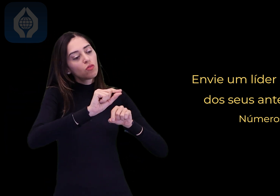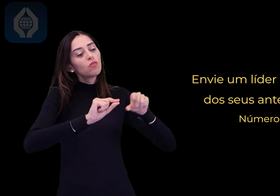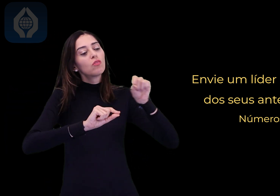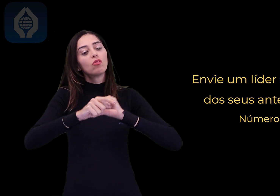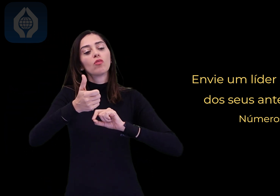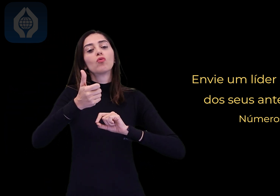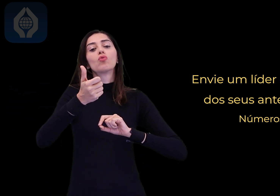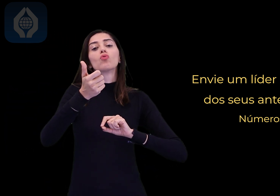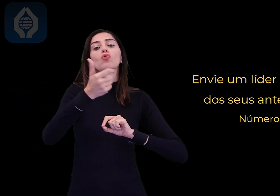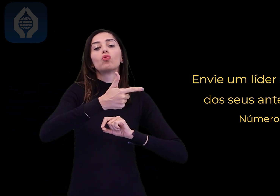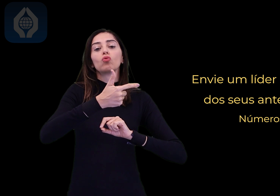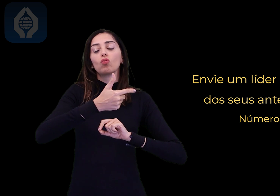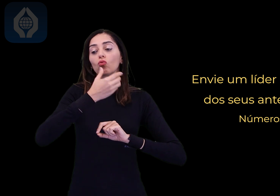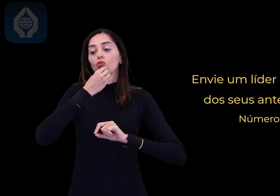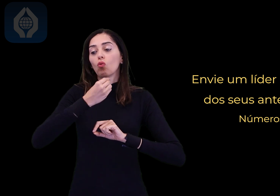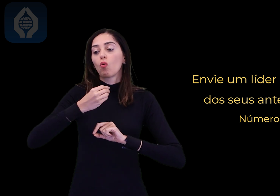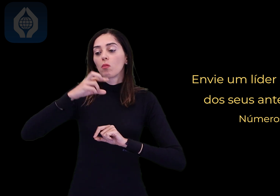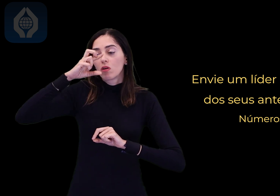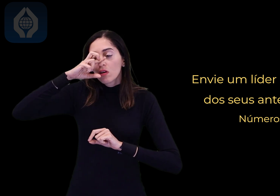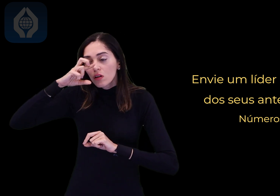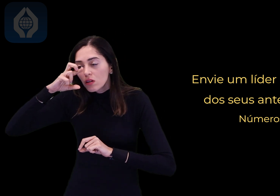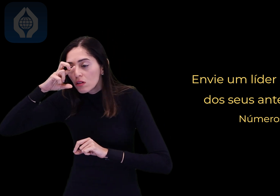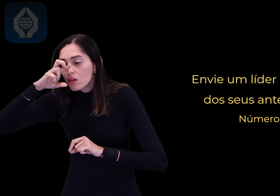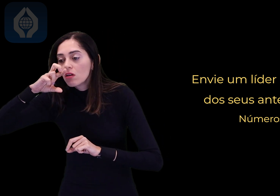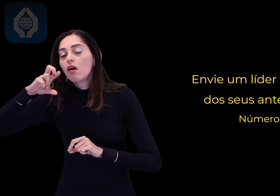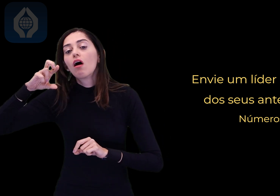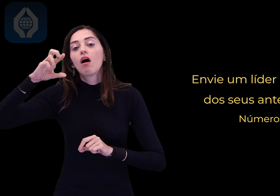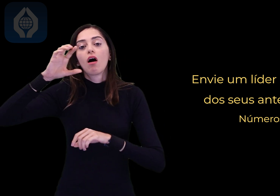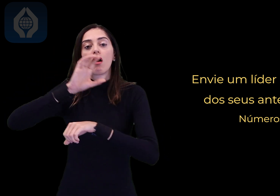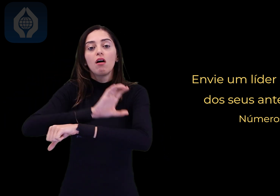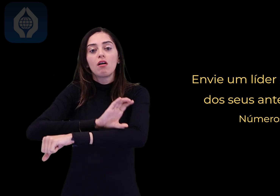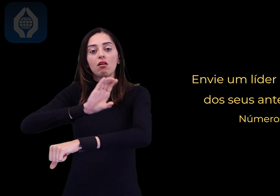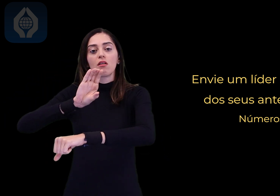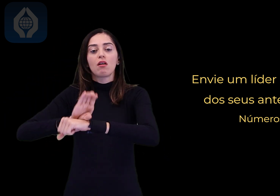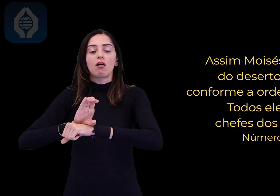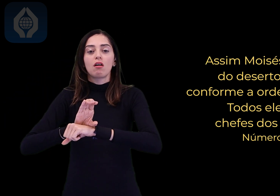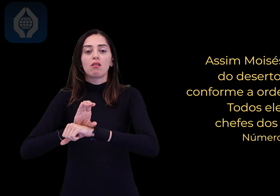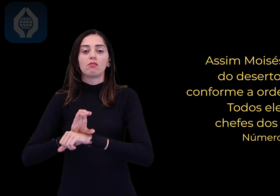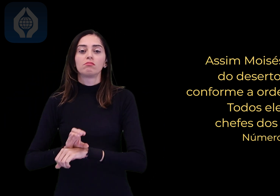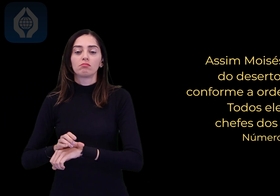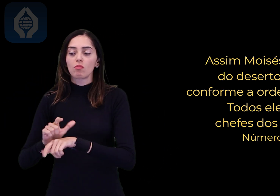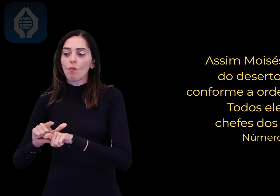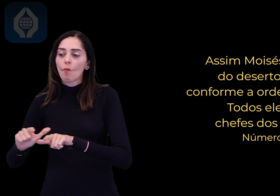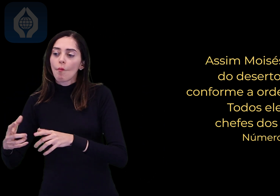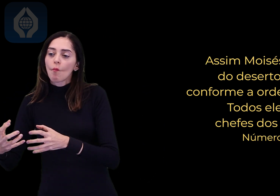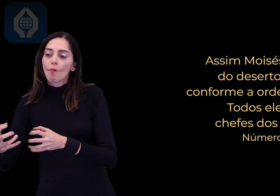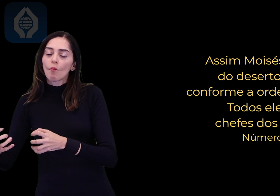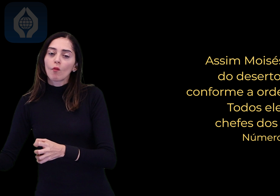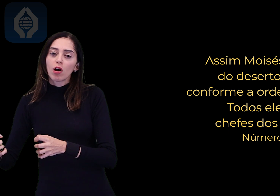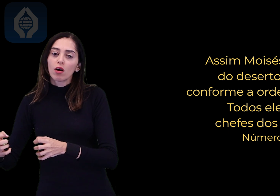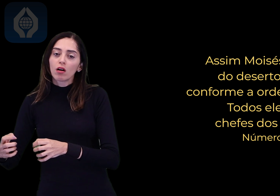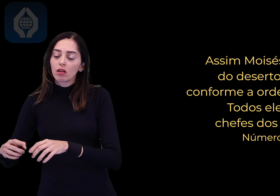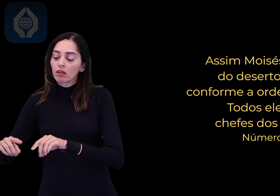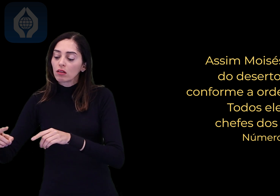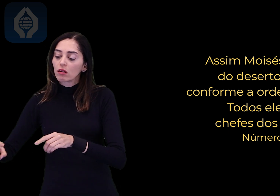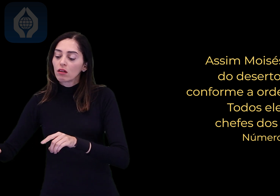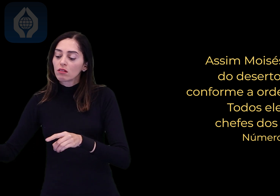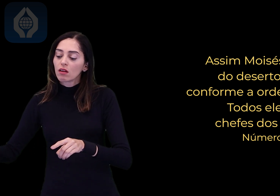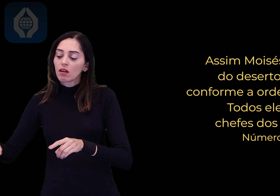12 homens para espiarem a terra e o povo que habitava nela. Números 13, 3. Assim Moisés os enviou do deserto